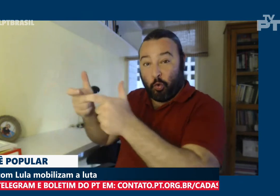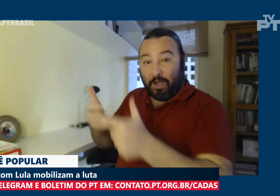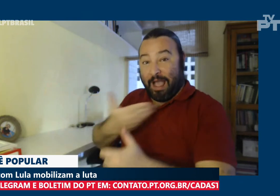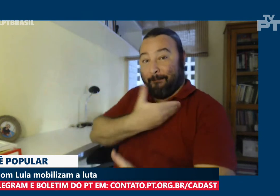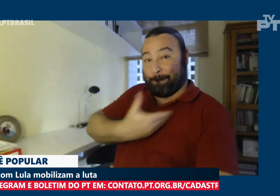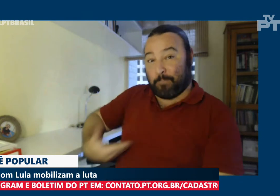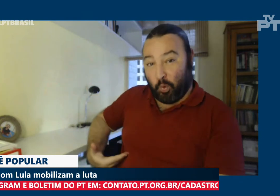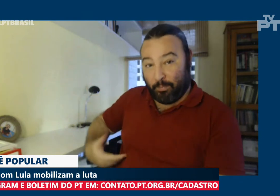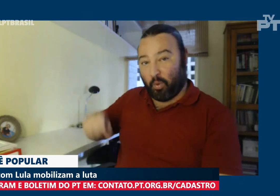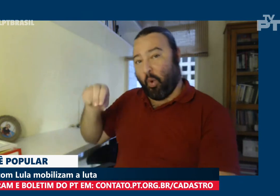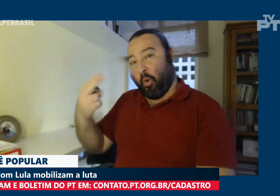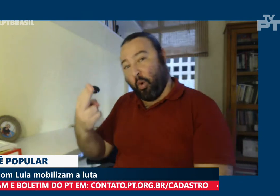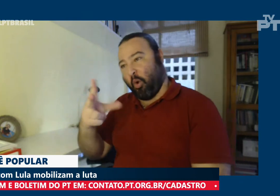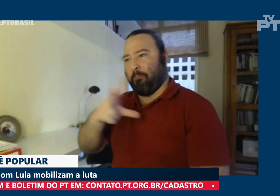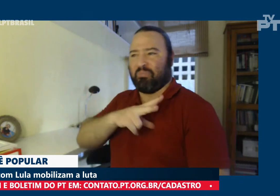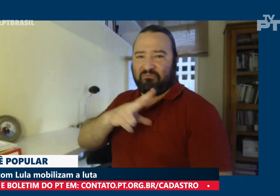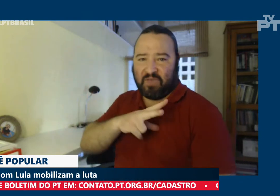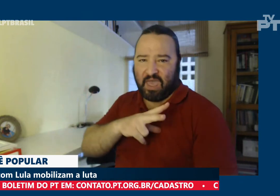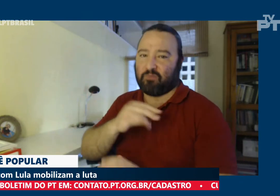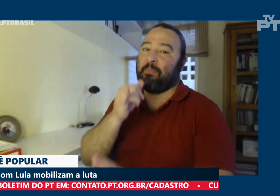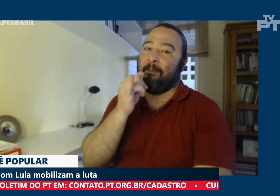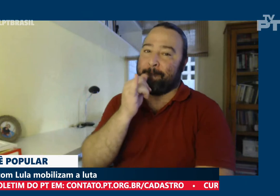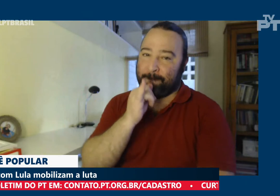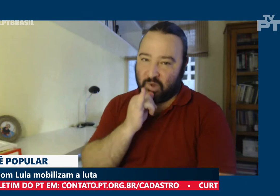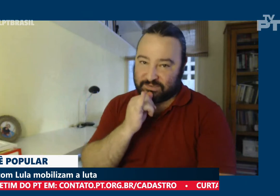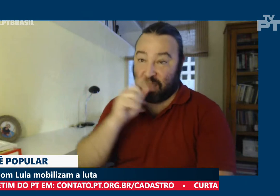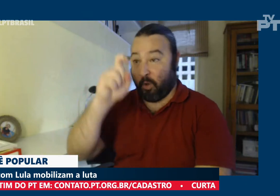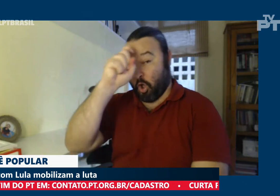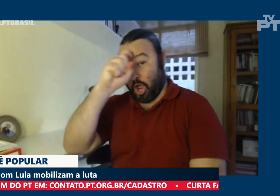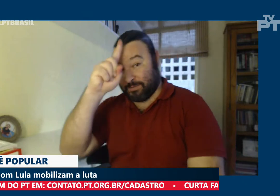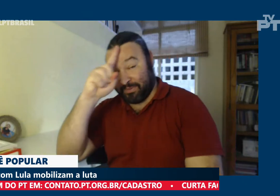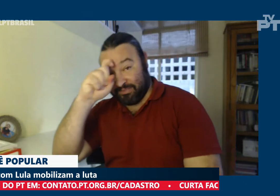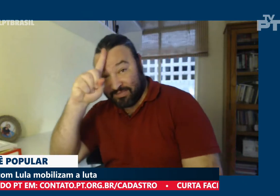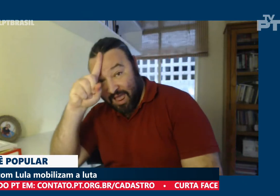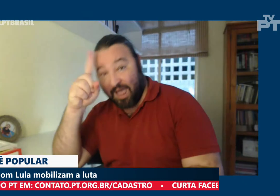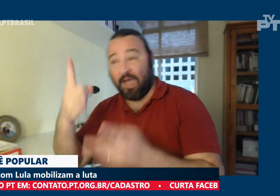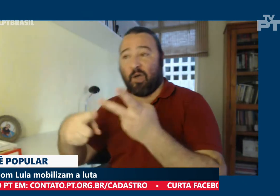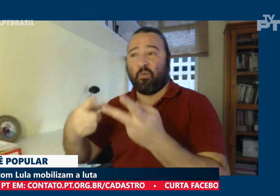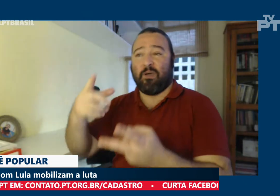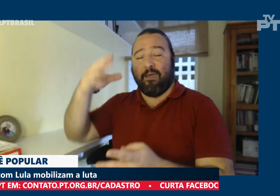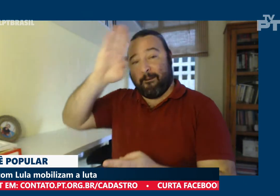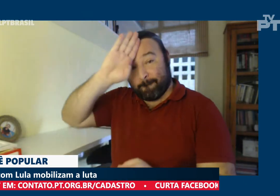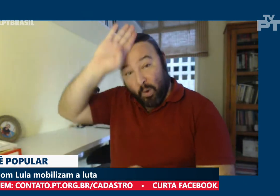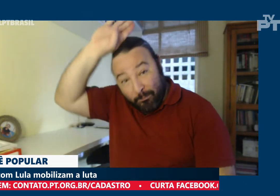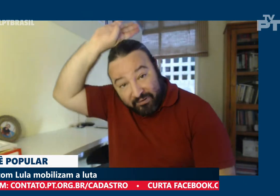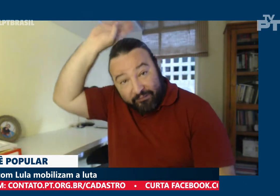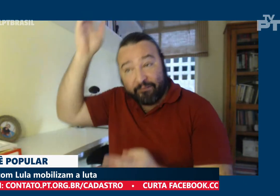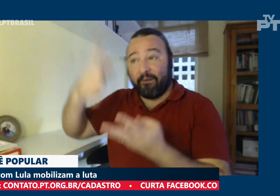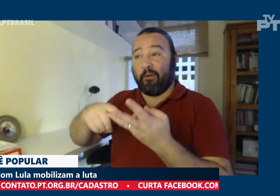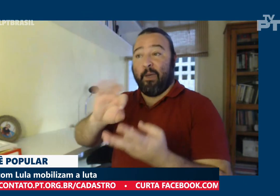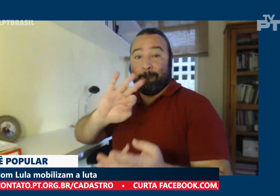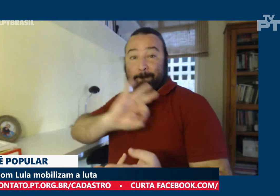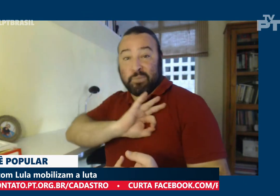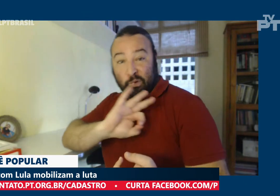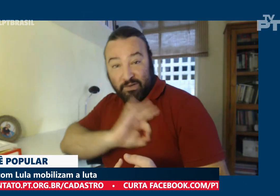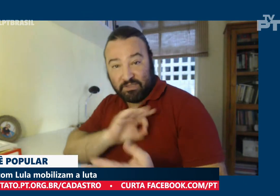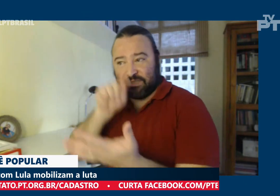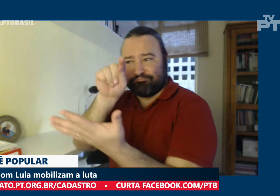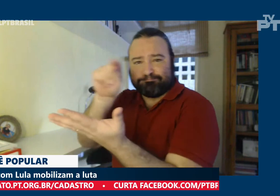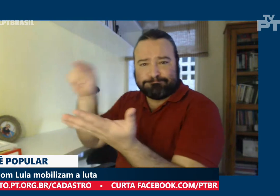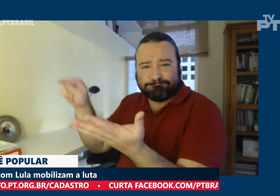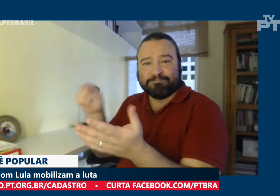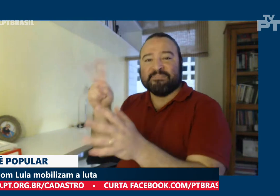em muitos lugares, né, em instituições públicas ou privadas, por exemplo,